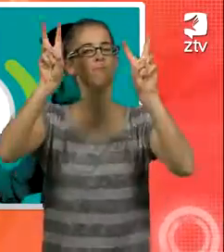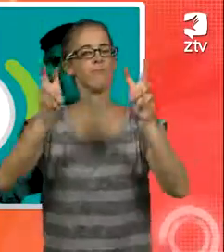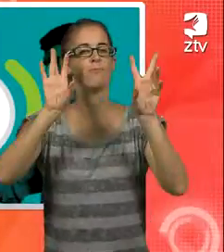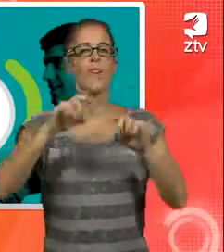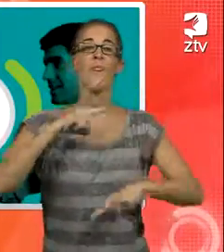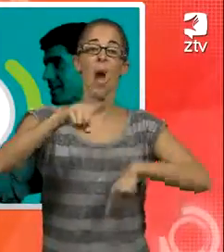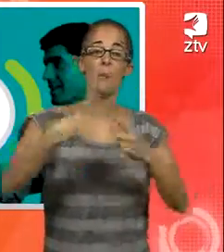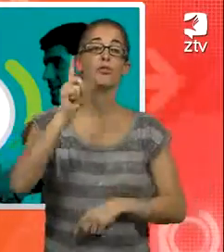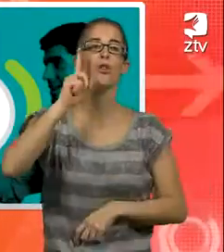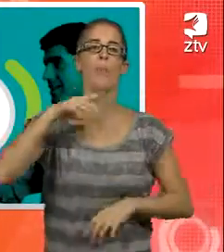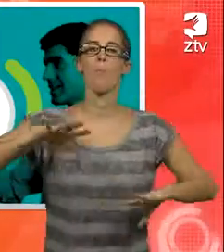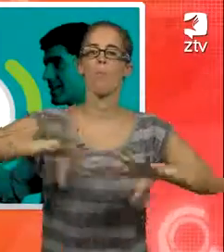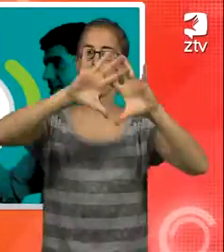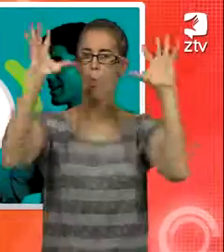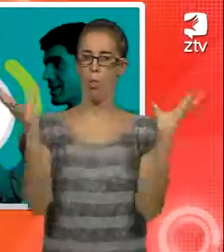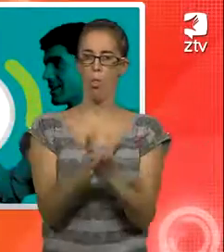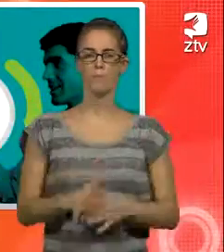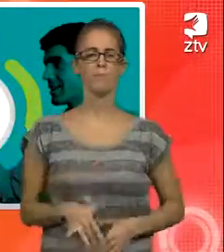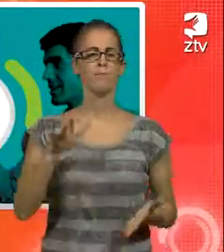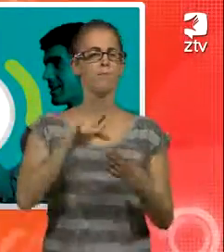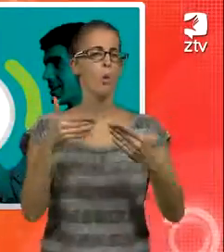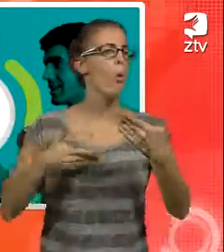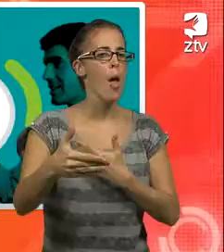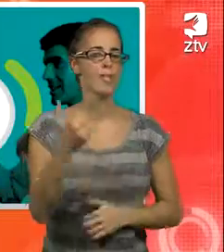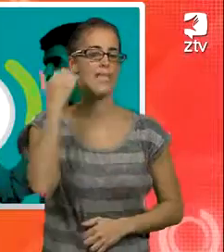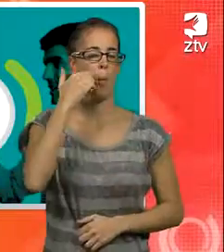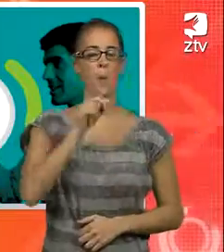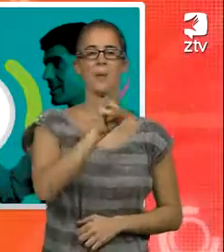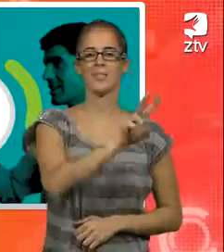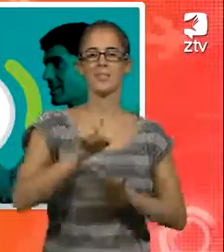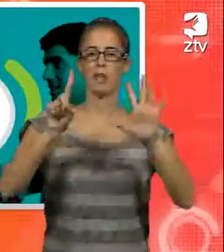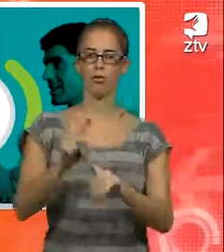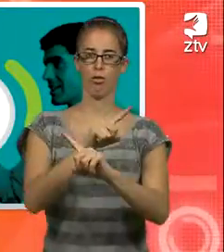las familias sordas del mundo y se celebrará el sábado 26 de noviembre en Bilbao.